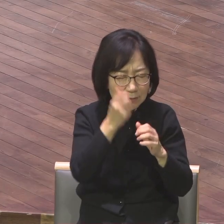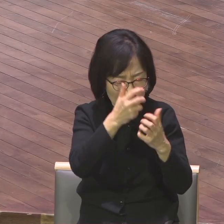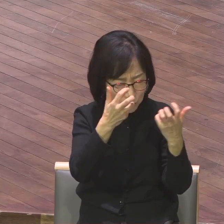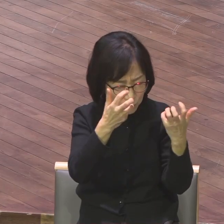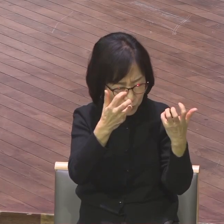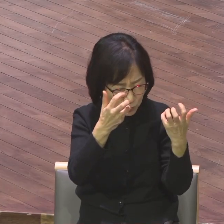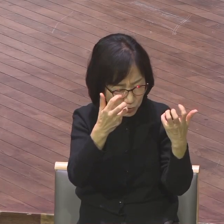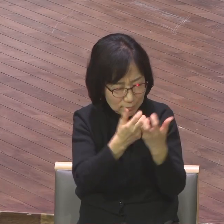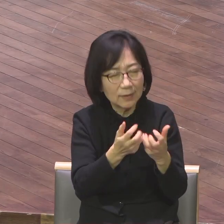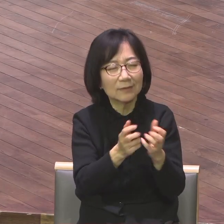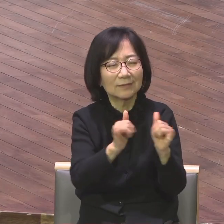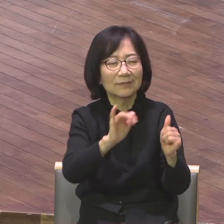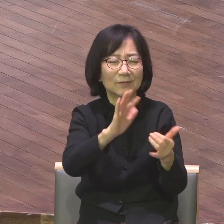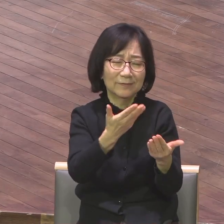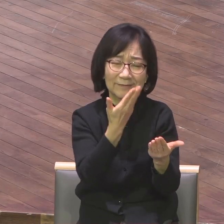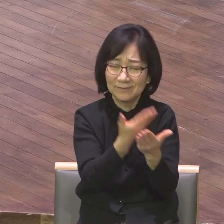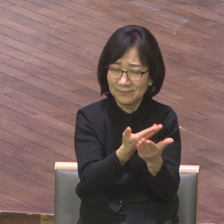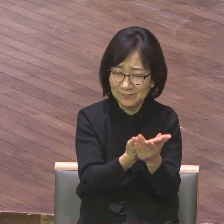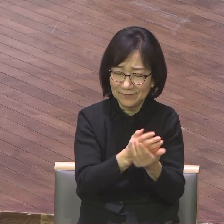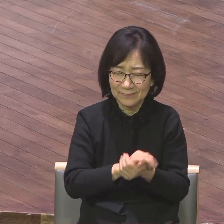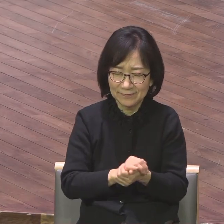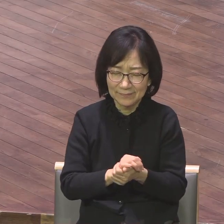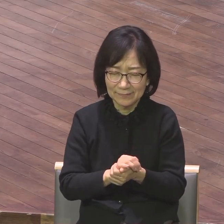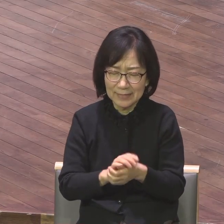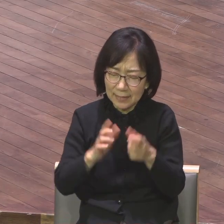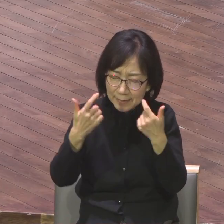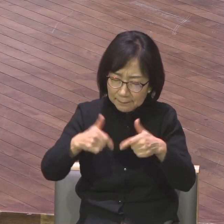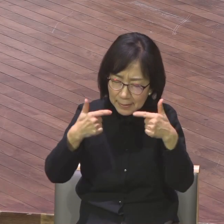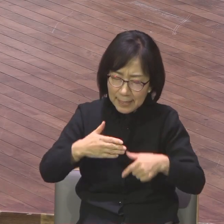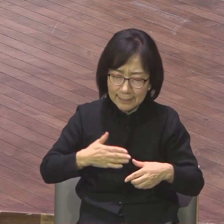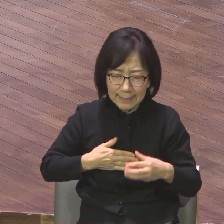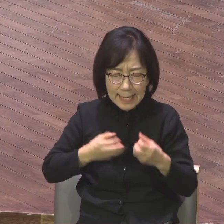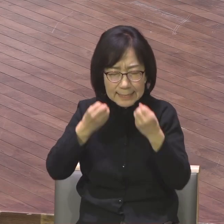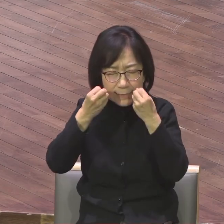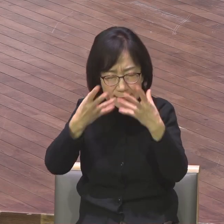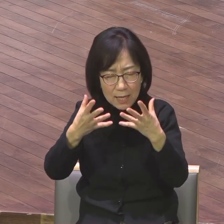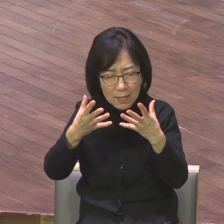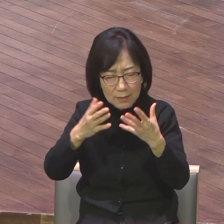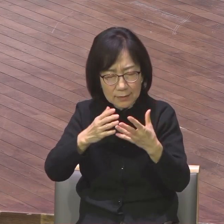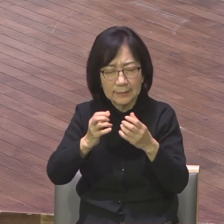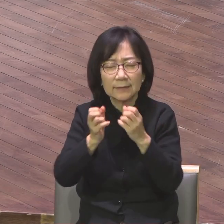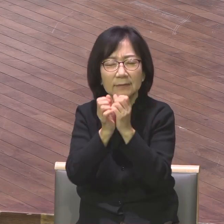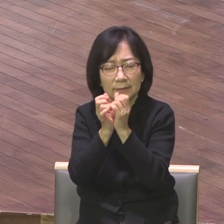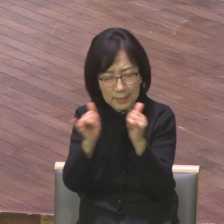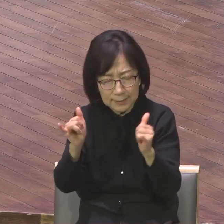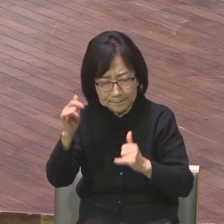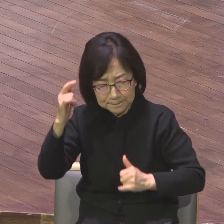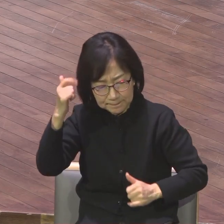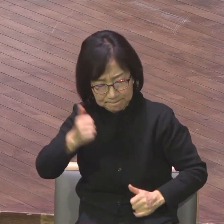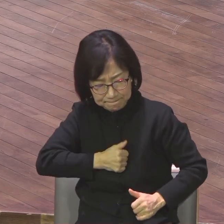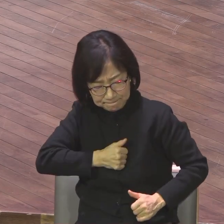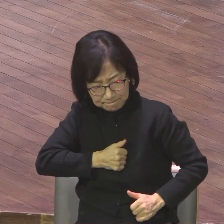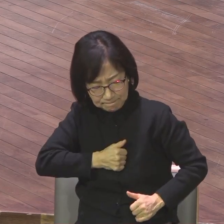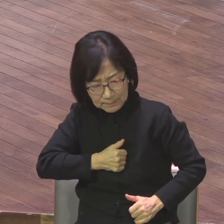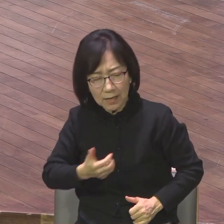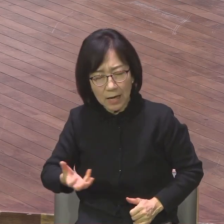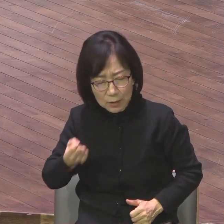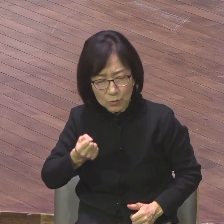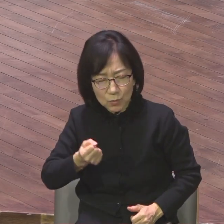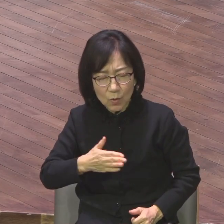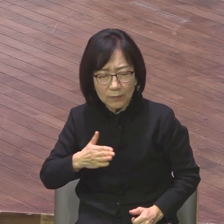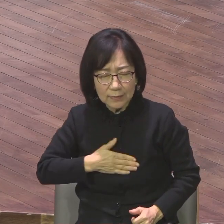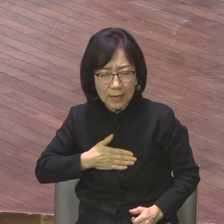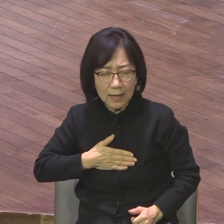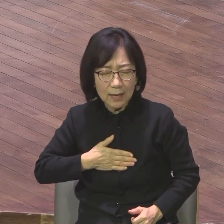주옵소서. 날마다 새로운 피조물이란 이 영적 정체성을 가지고 나는 세상의 빛이다 라는